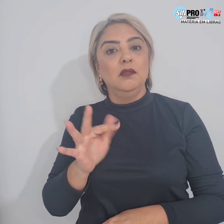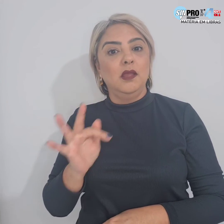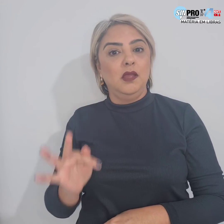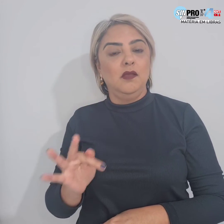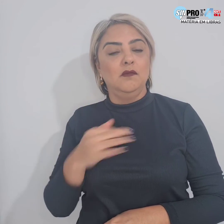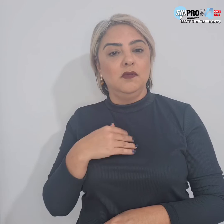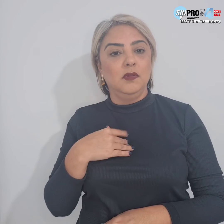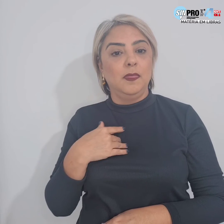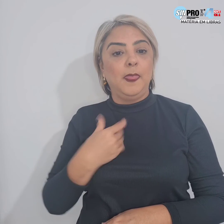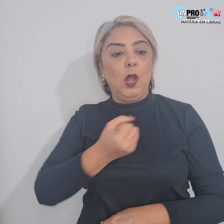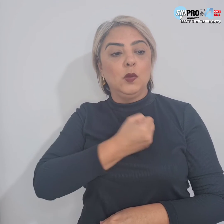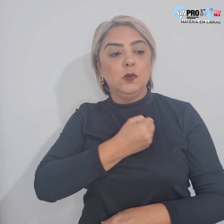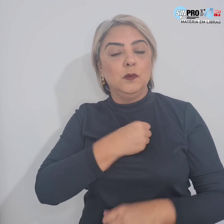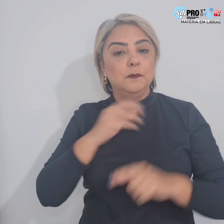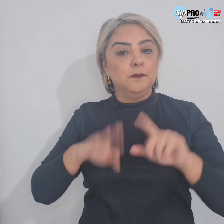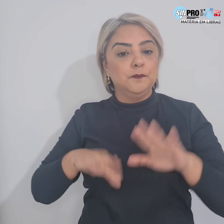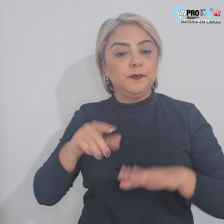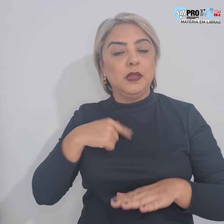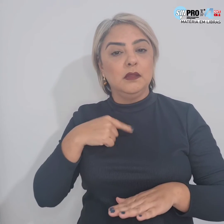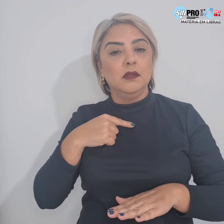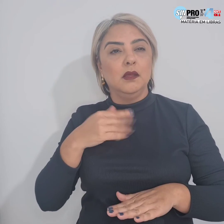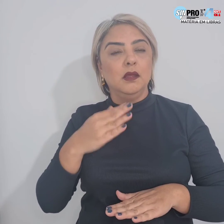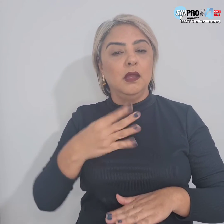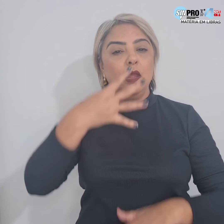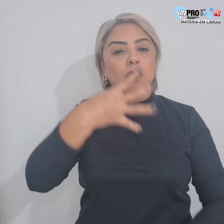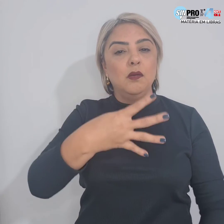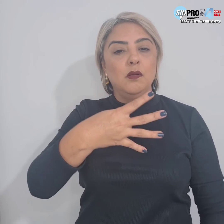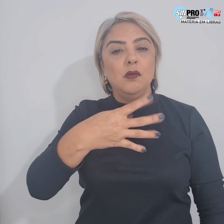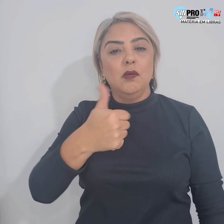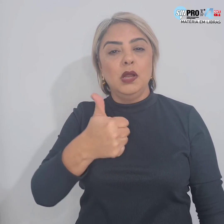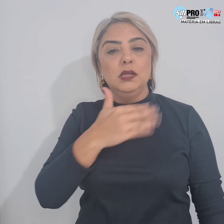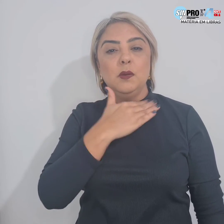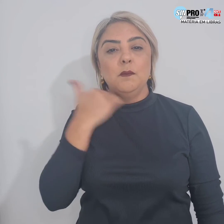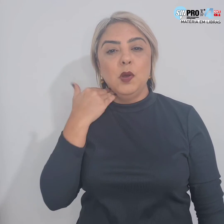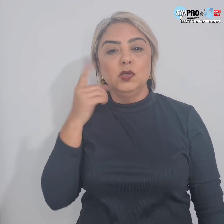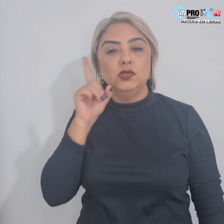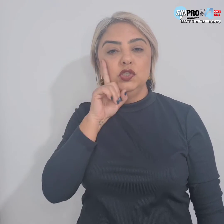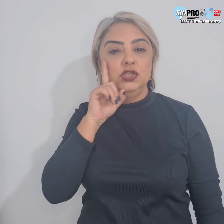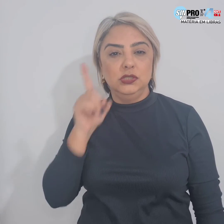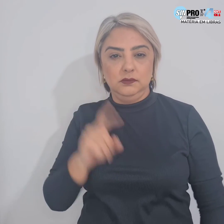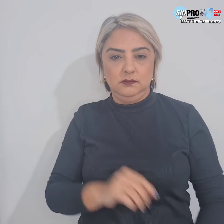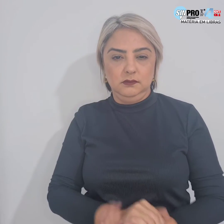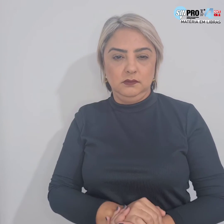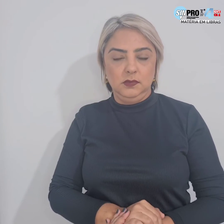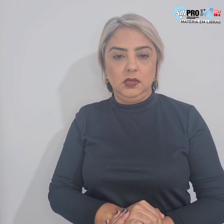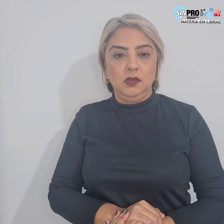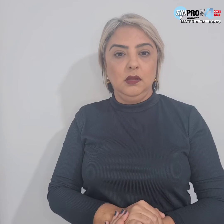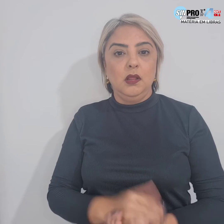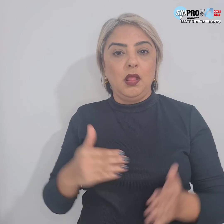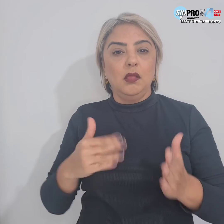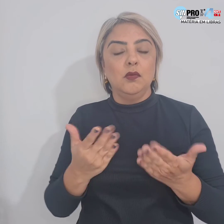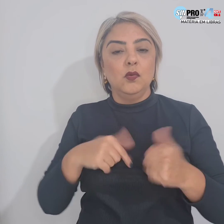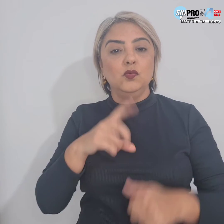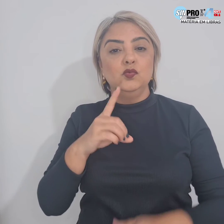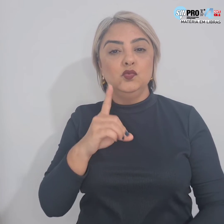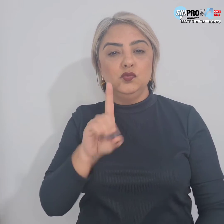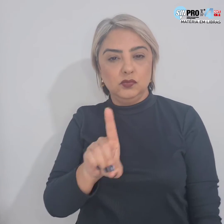móvel de mortes está em 41 óbitos. Nas últimas 24 horas, houve